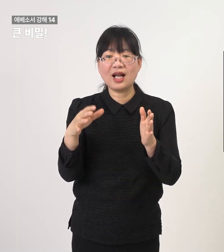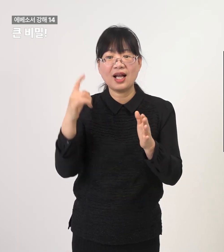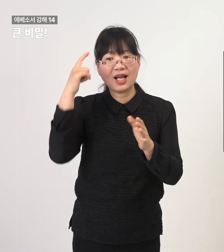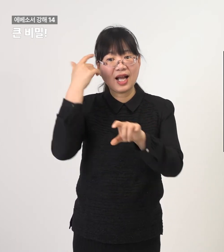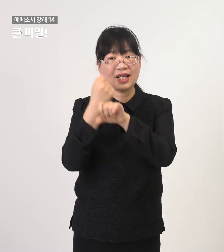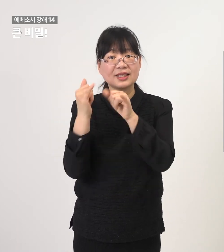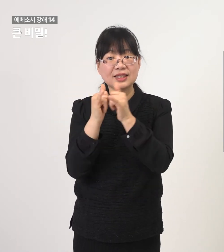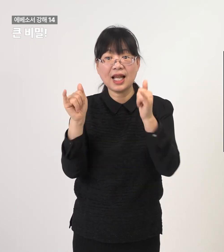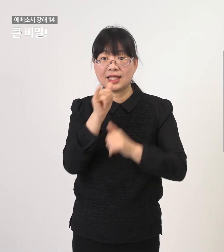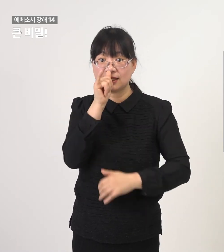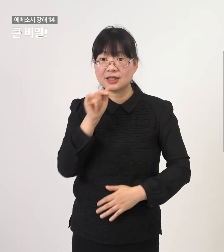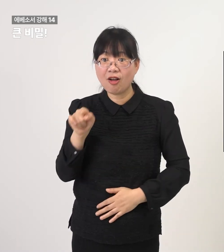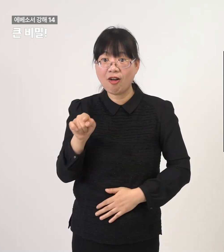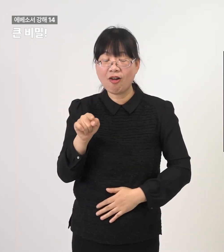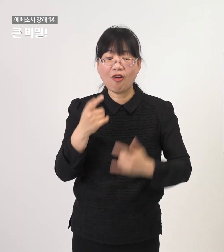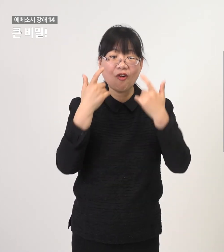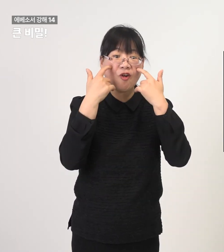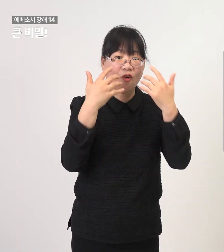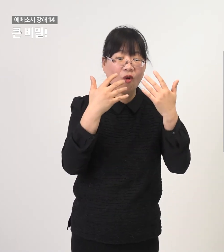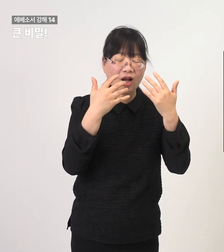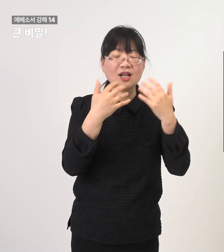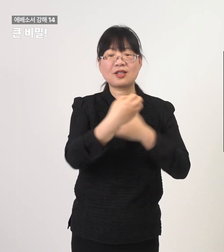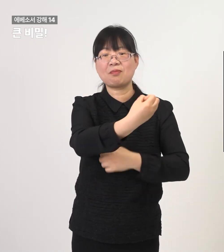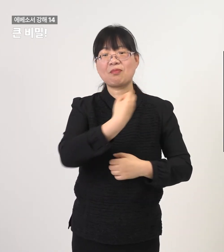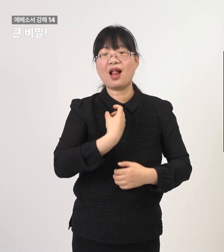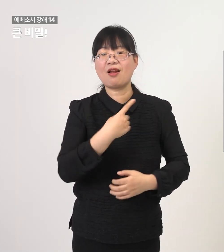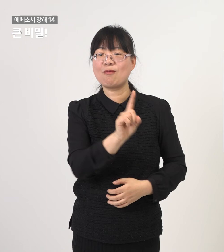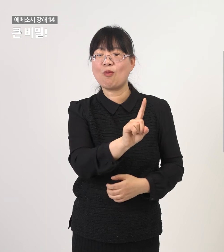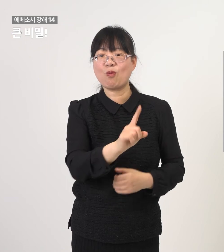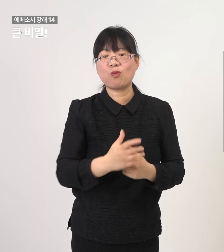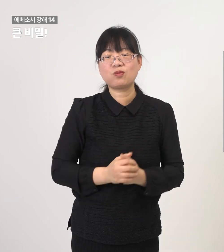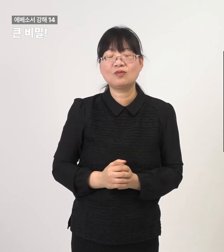그분이 정확하게 이런 얘기를 했어요.